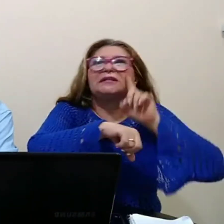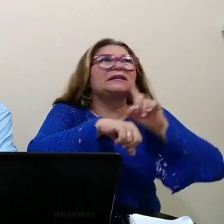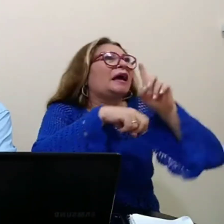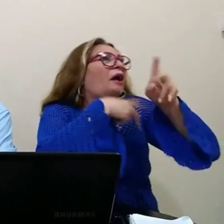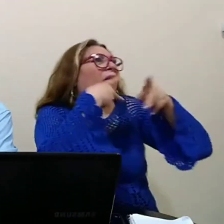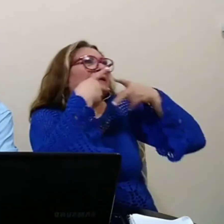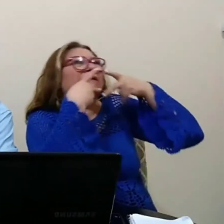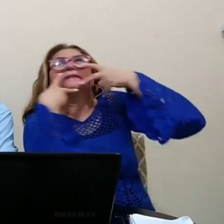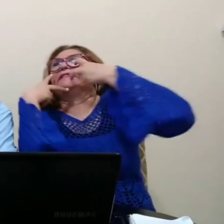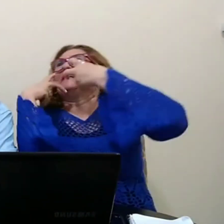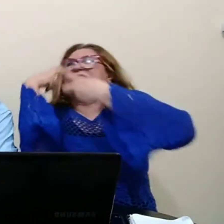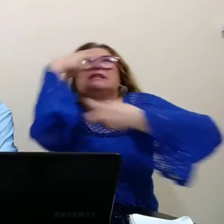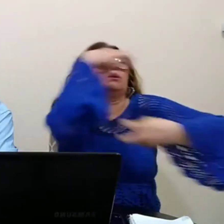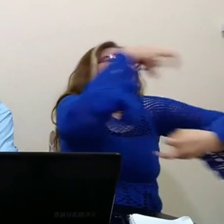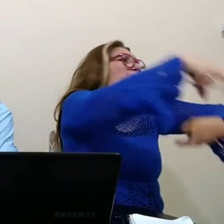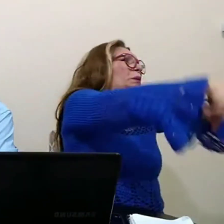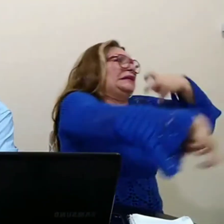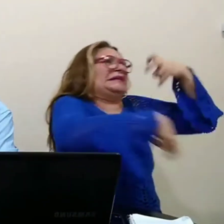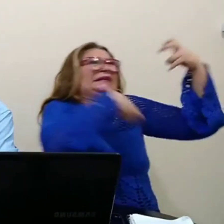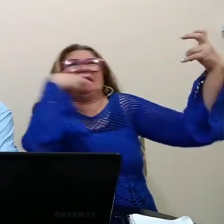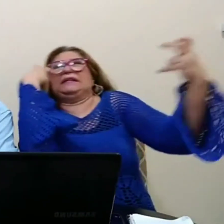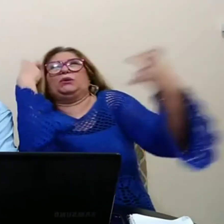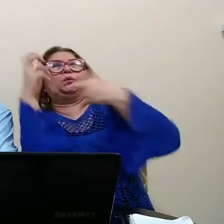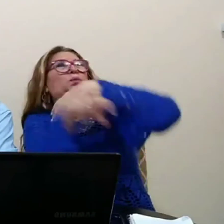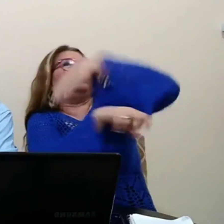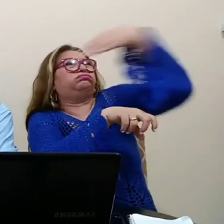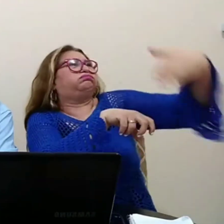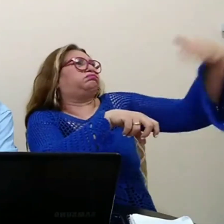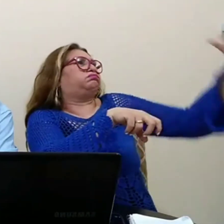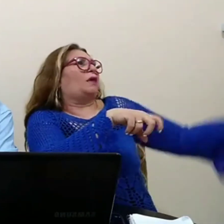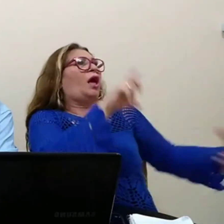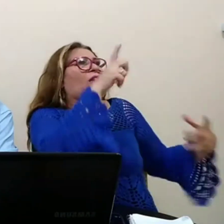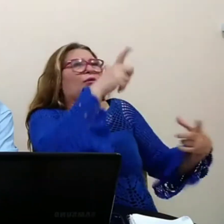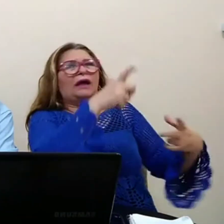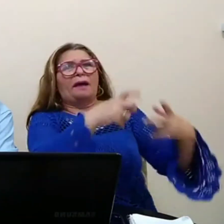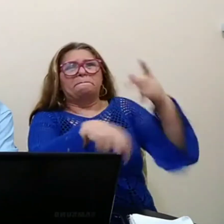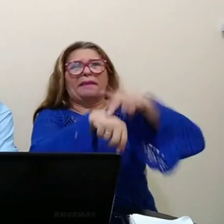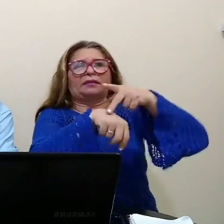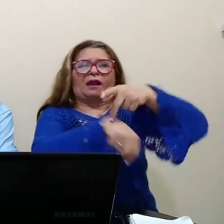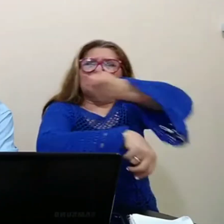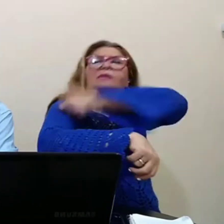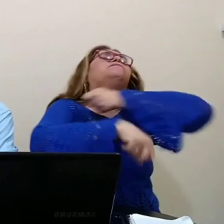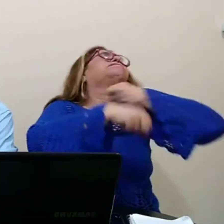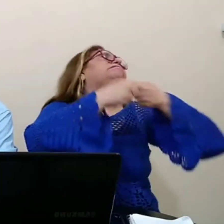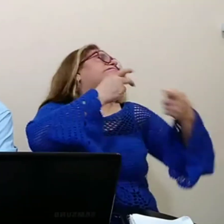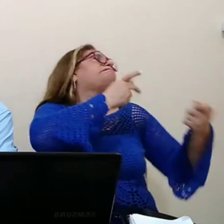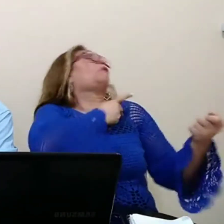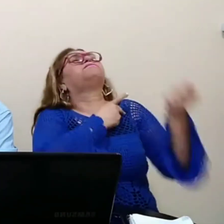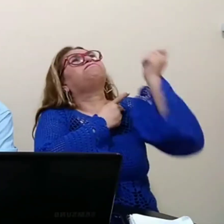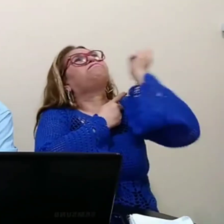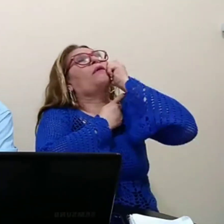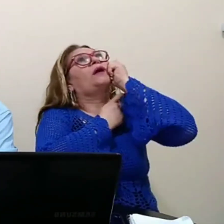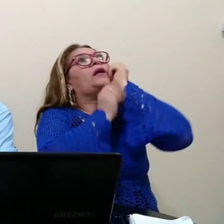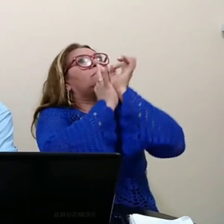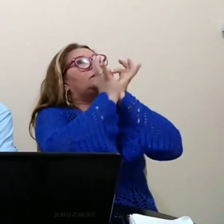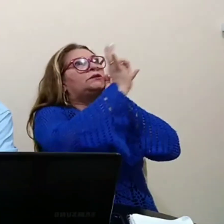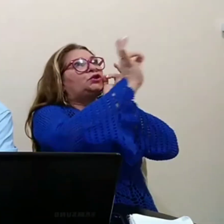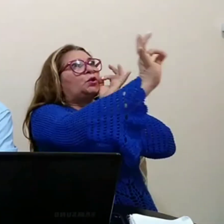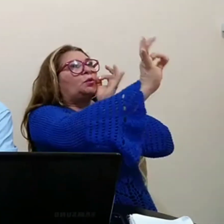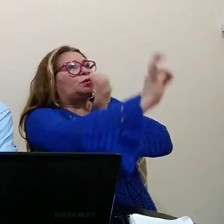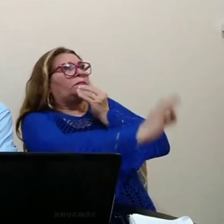clamando por entre os sepulcros e pelos montes, ferindo-se com pedras. Quando de longe viu